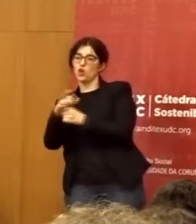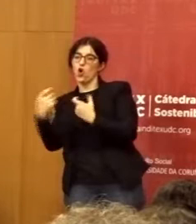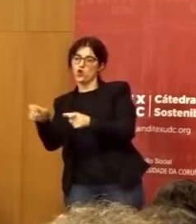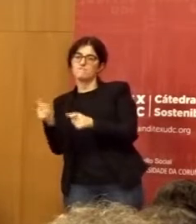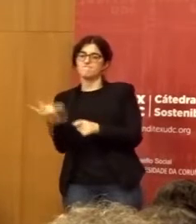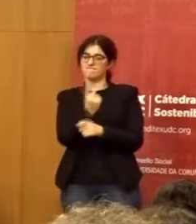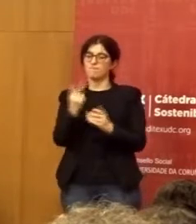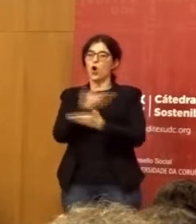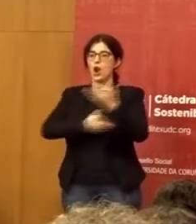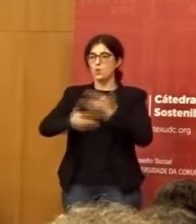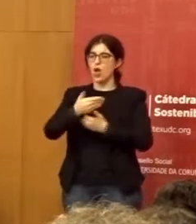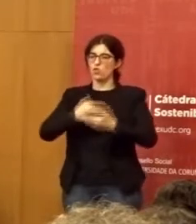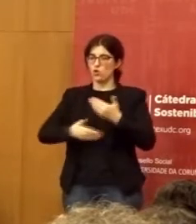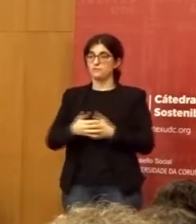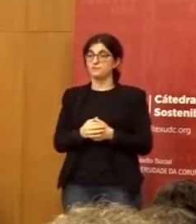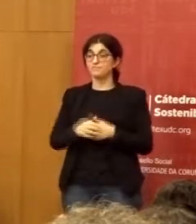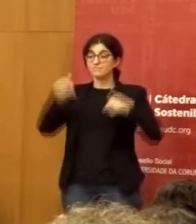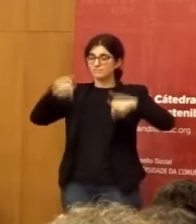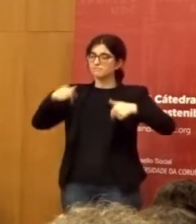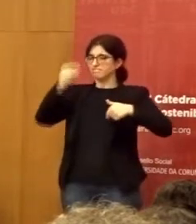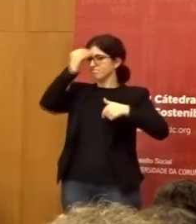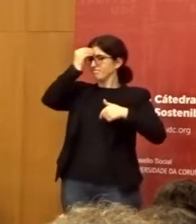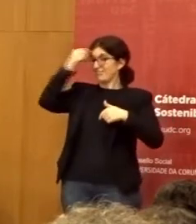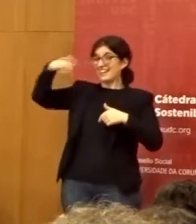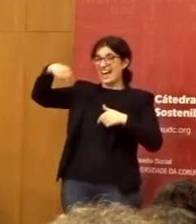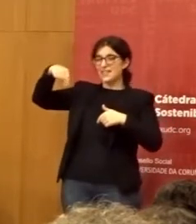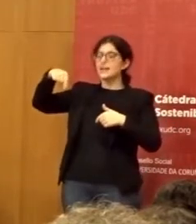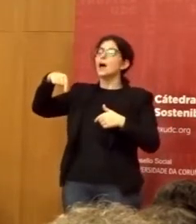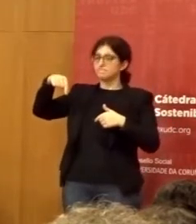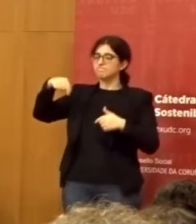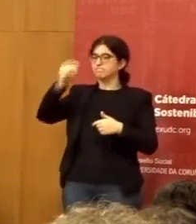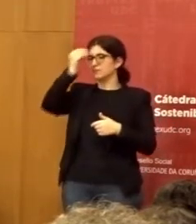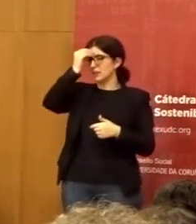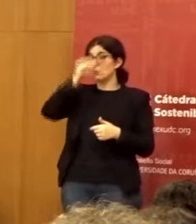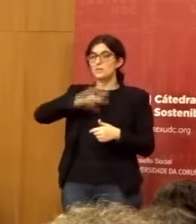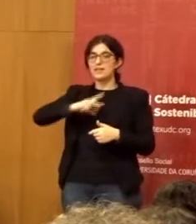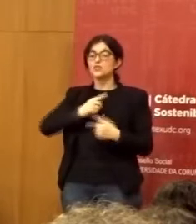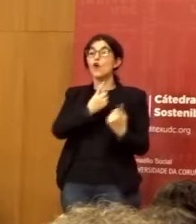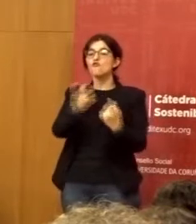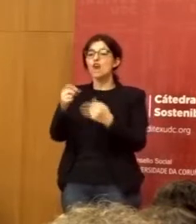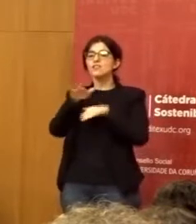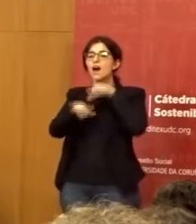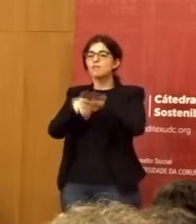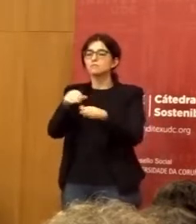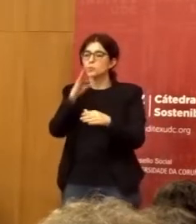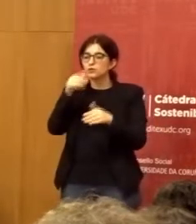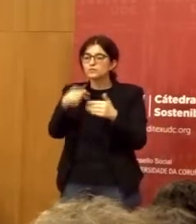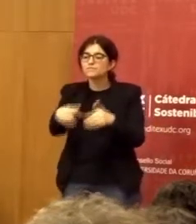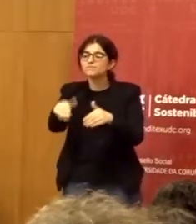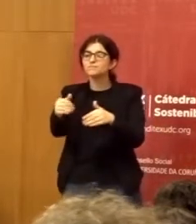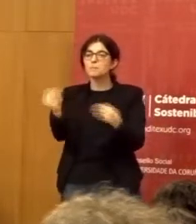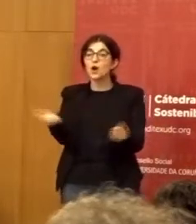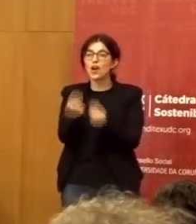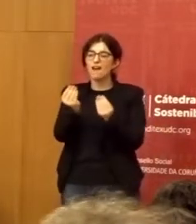en la cátedra, porque pensamos que una de las grandes asignaturas pendientes que tiene la sociedad española, o desde luego tiene mucho que mejorar, es en los